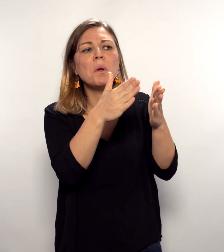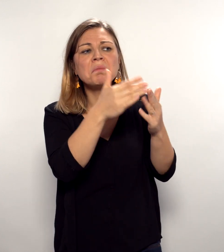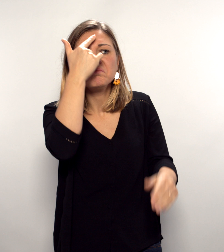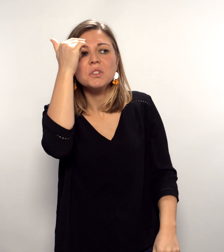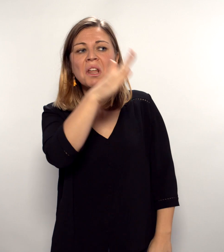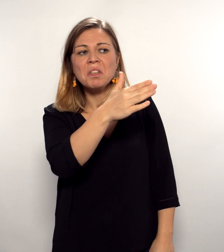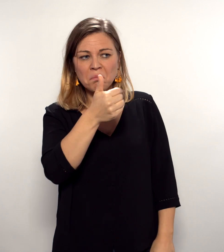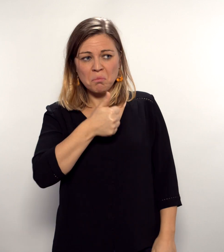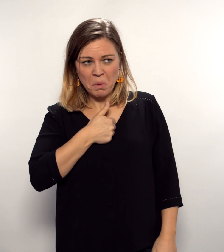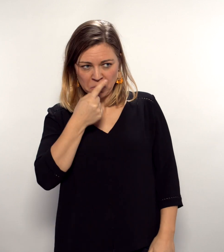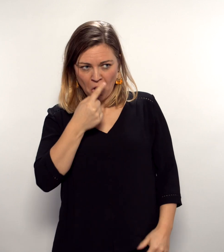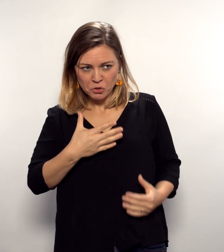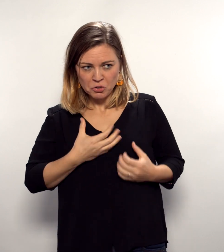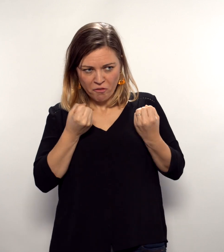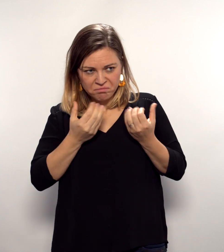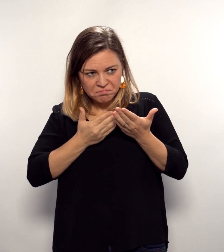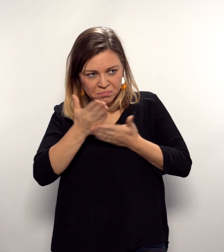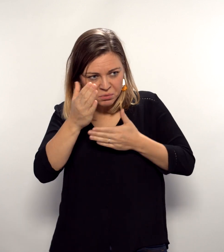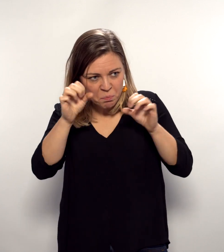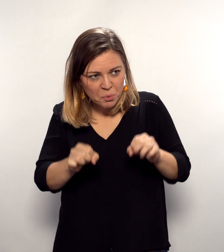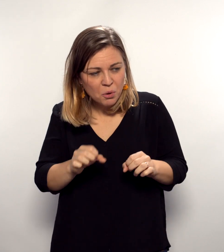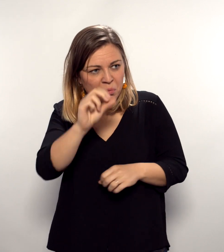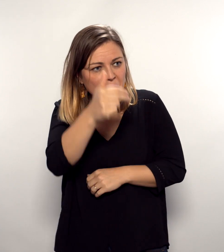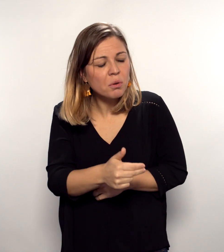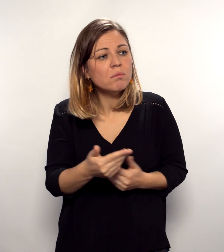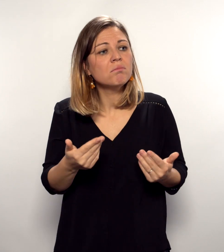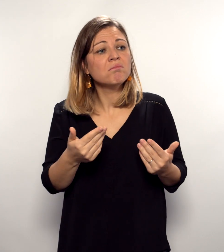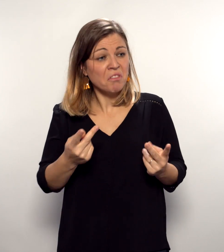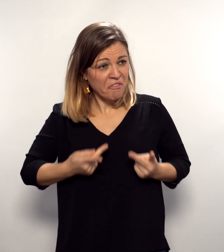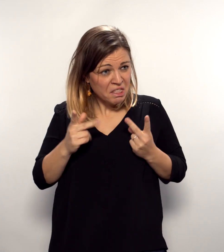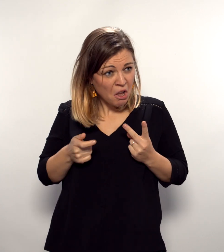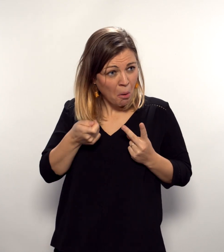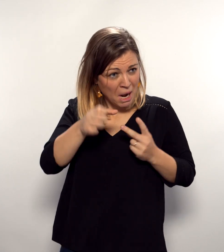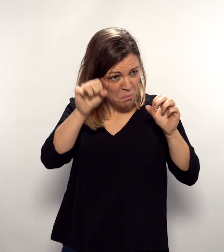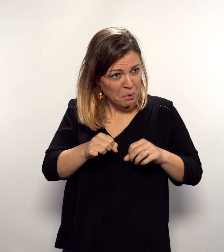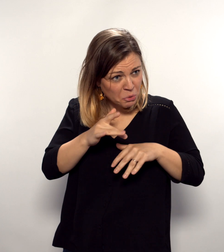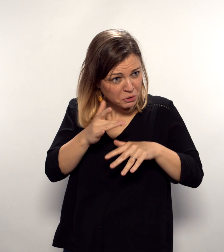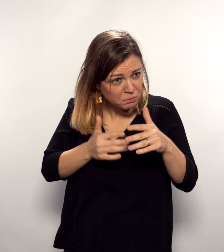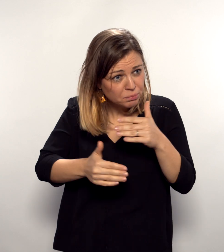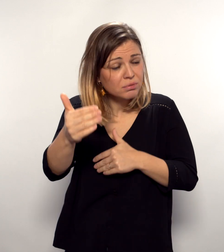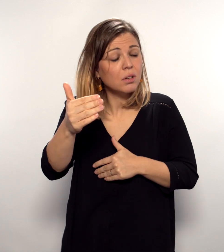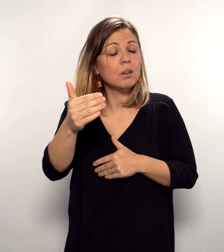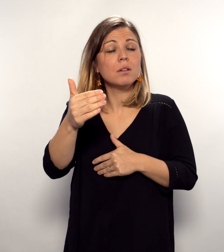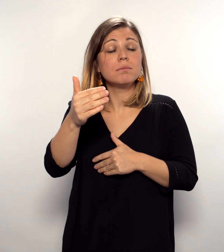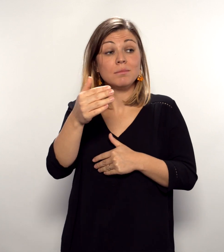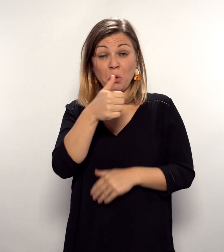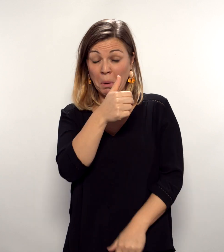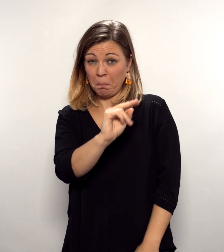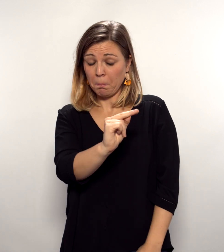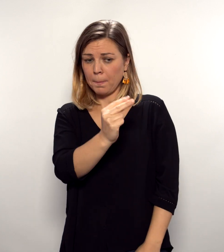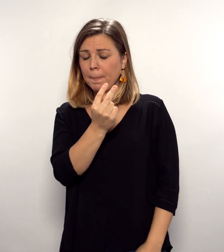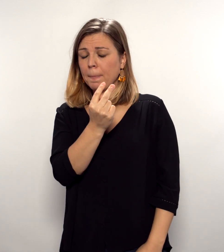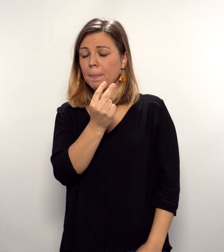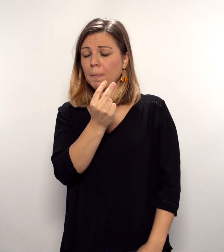Je lui ai demandé, est-ce que je vais m'en sortir? Est-ce que j'arriverai à vivre une vie normale? Et le médecin